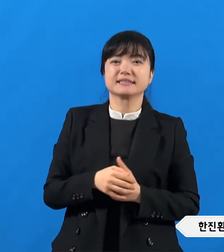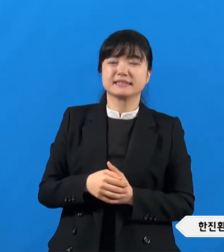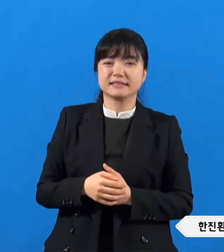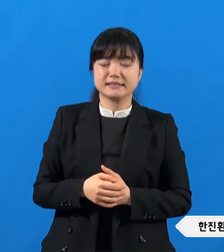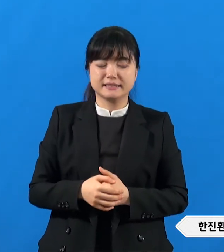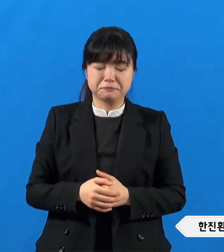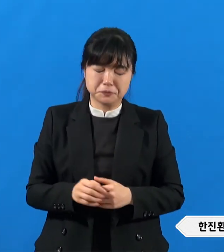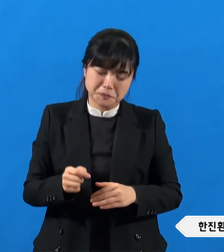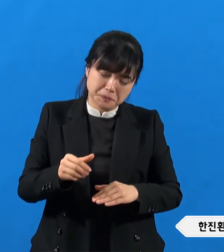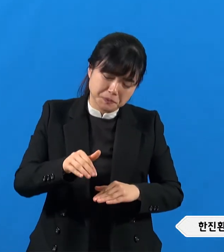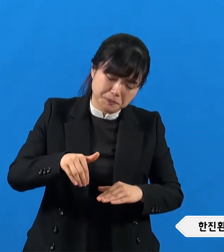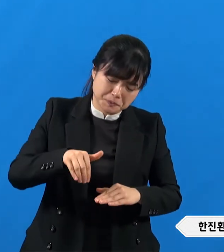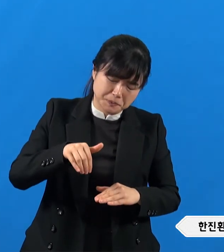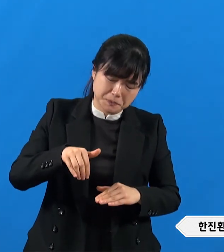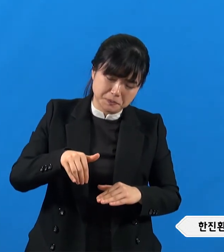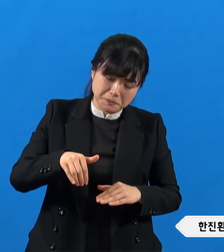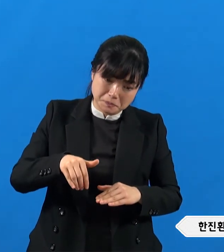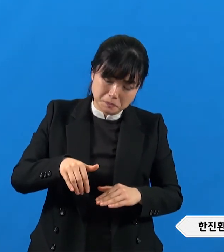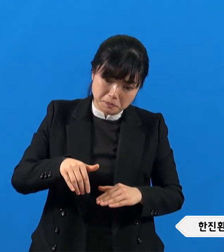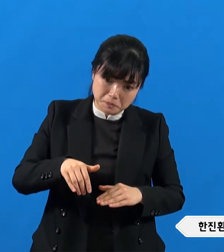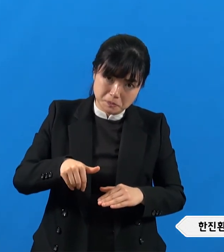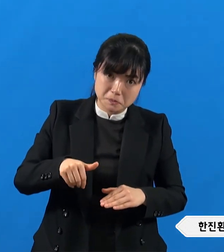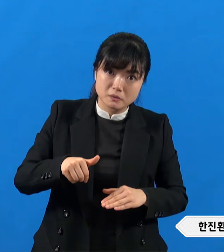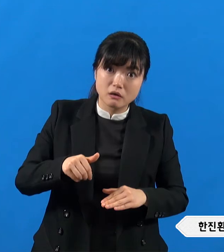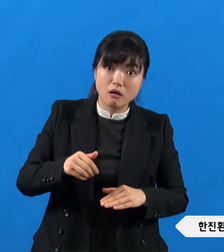살살 파보니까 그건 돌멩이가 아니고